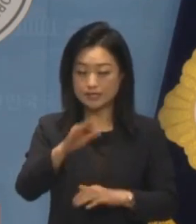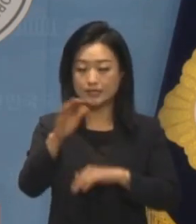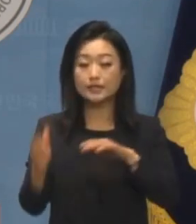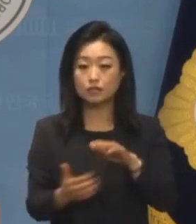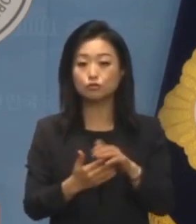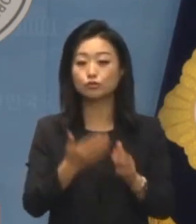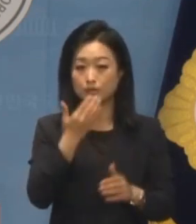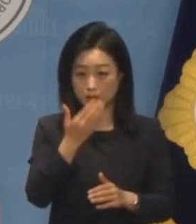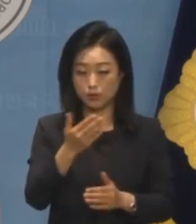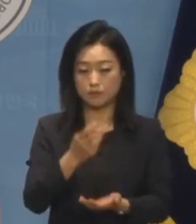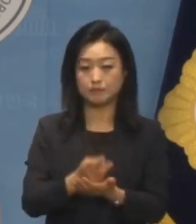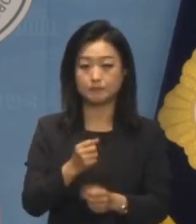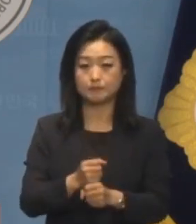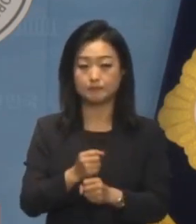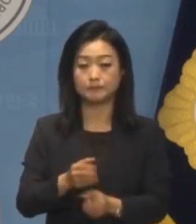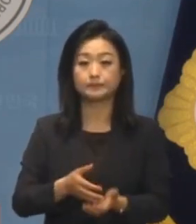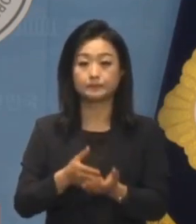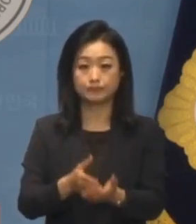한 것입니다.